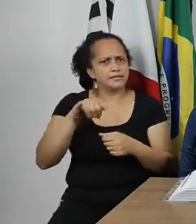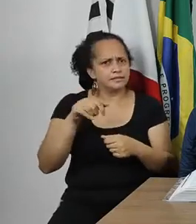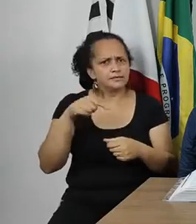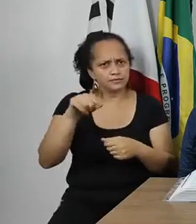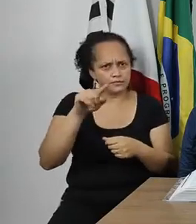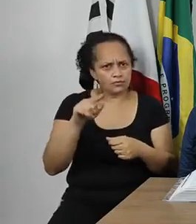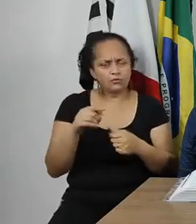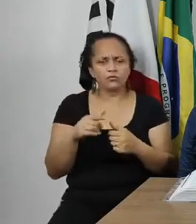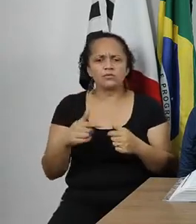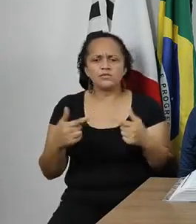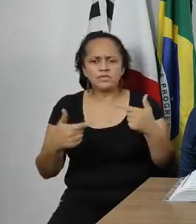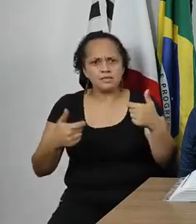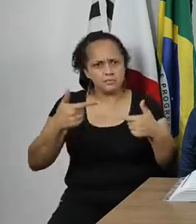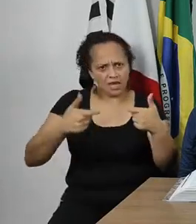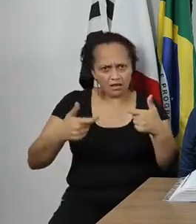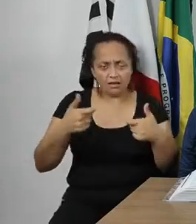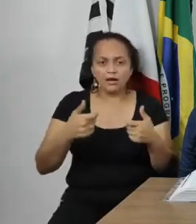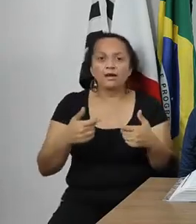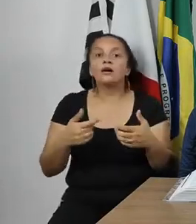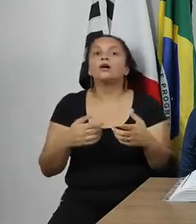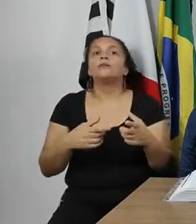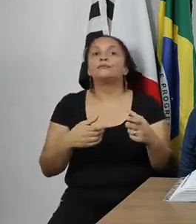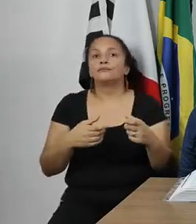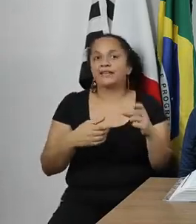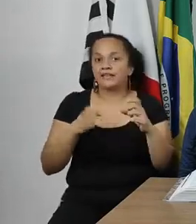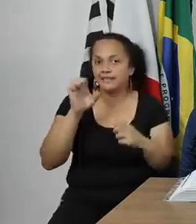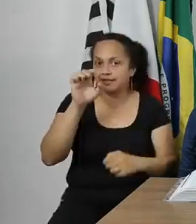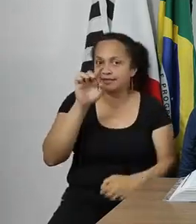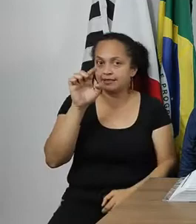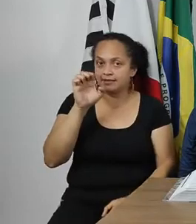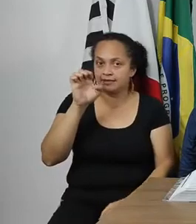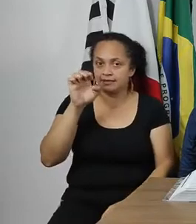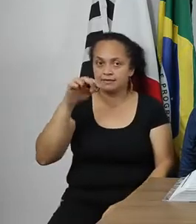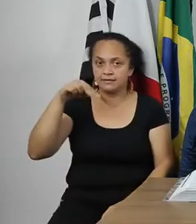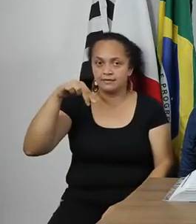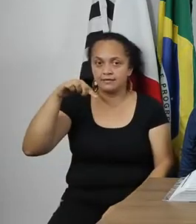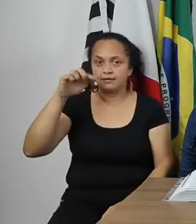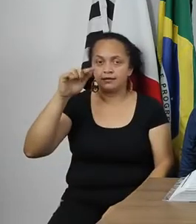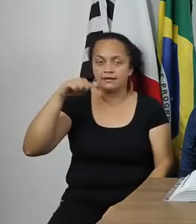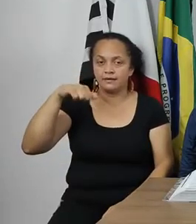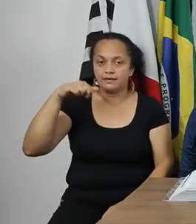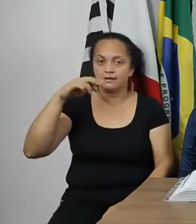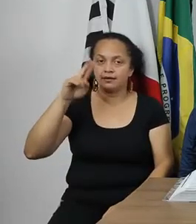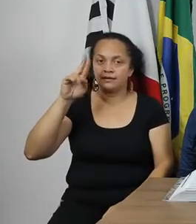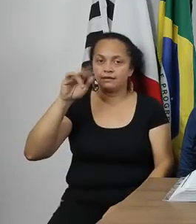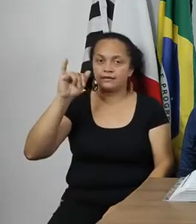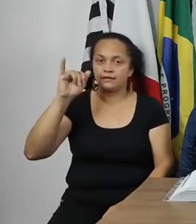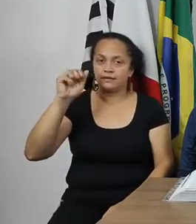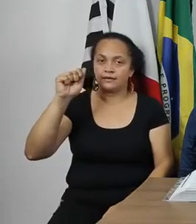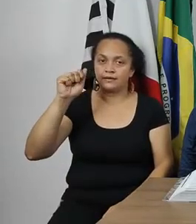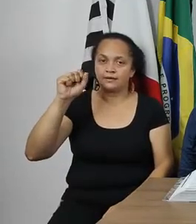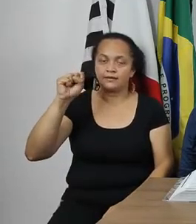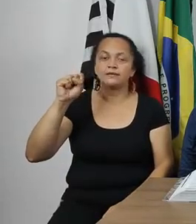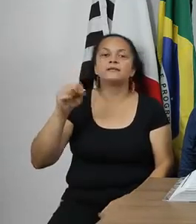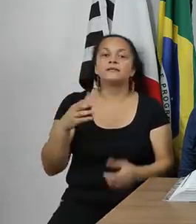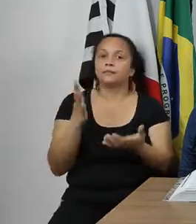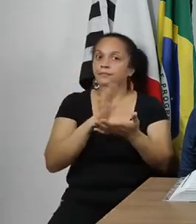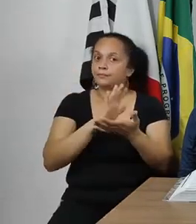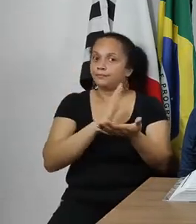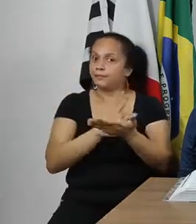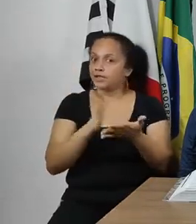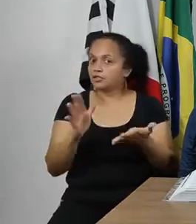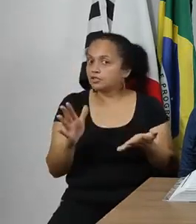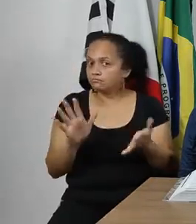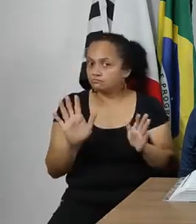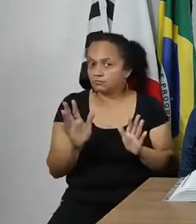perder. E aí é que, quando nesse momento quando a gente acha que está fraco, quando a